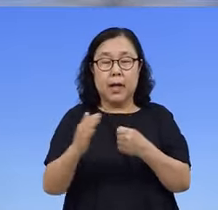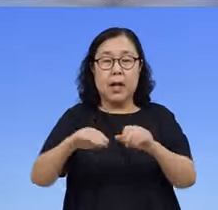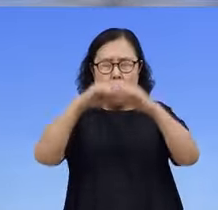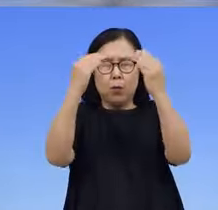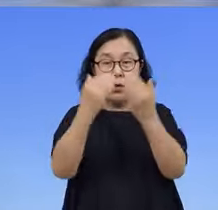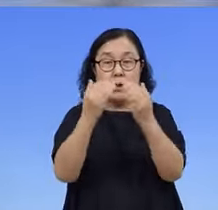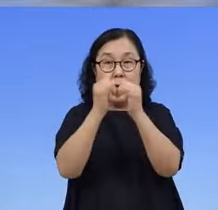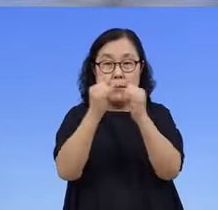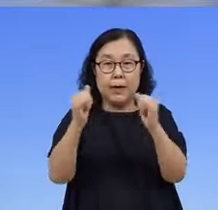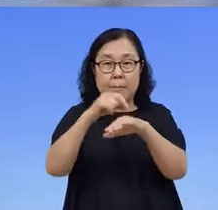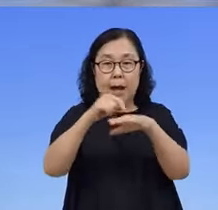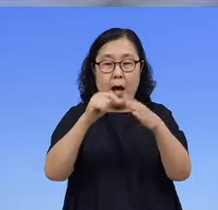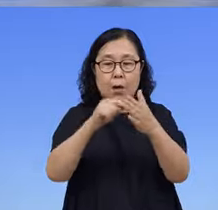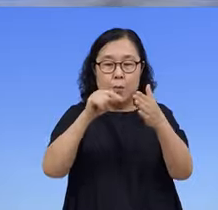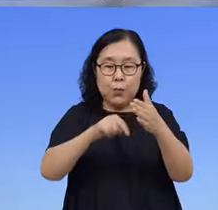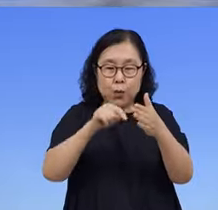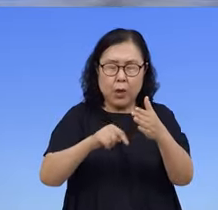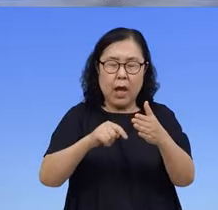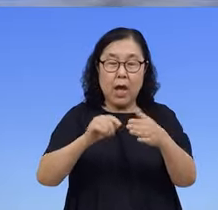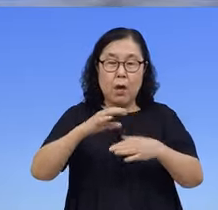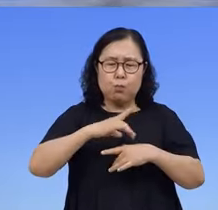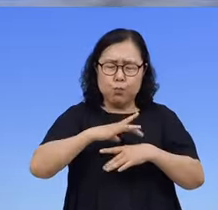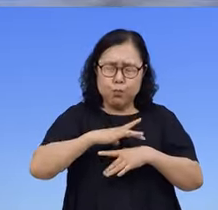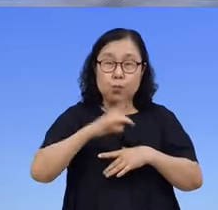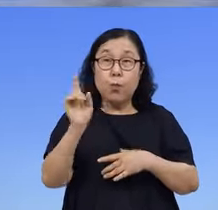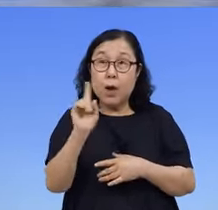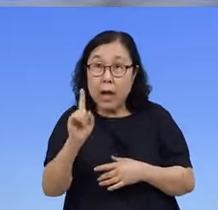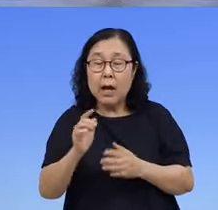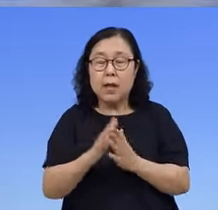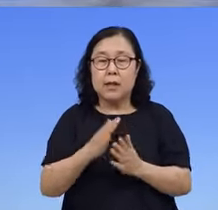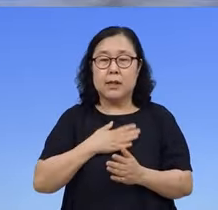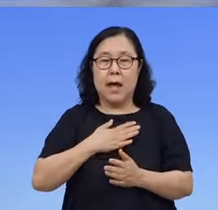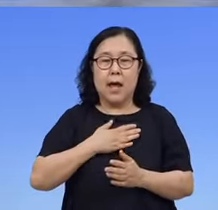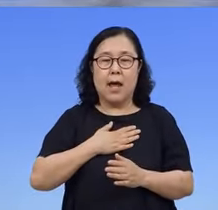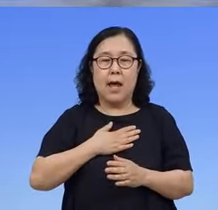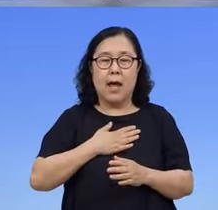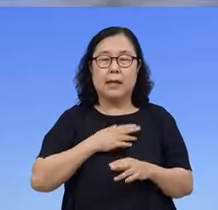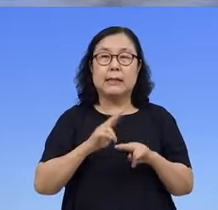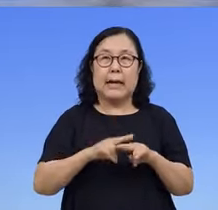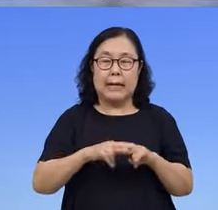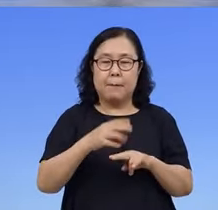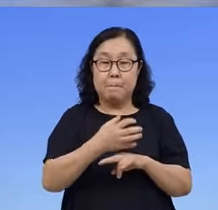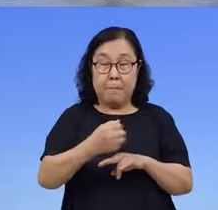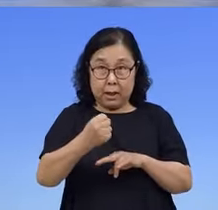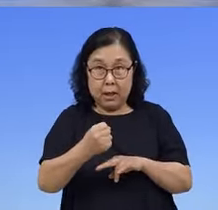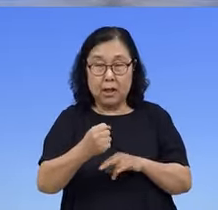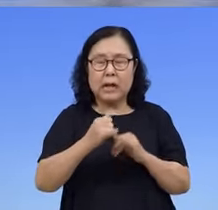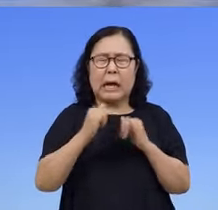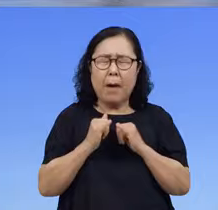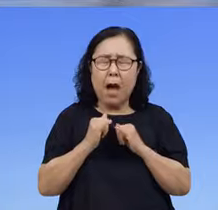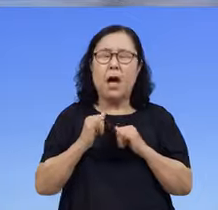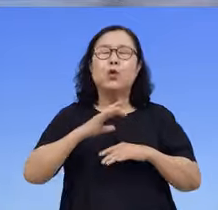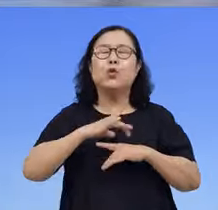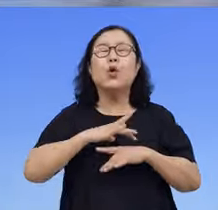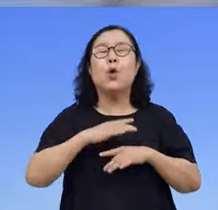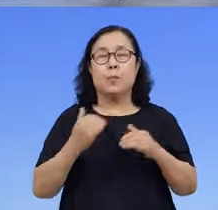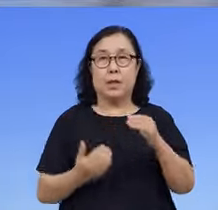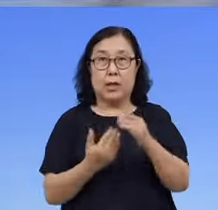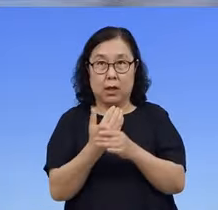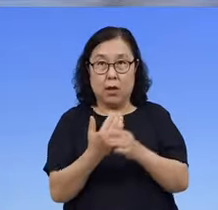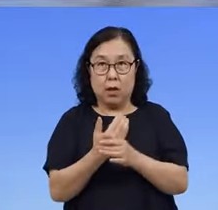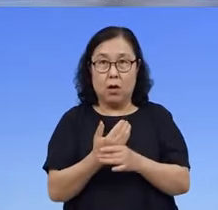현대인들 마음에 불안이 뭐냐? 내가 갖고 있는 이 지위나 신분을 뺏길까 하는 두려움이 있다는 겁니다. 왜? 이걸 뺏기고